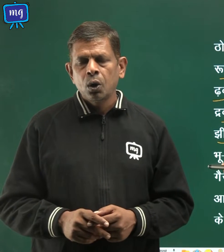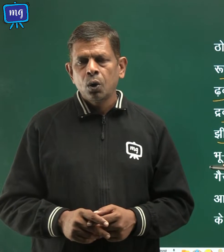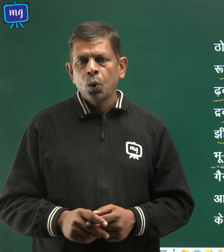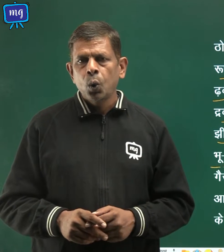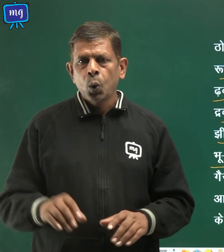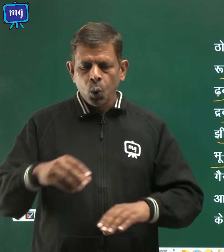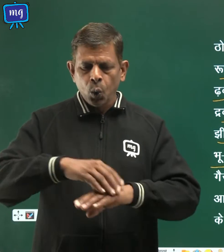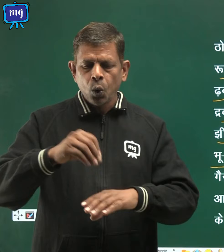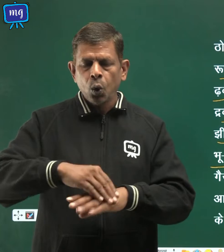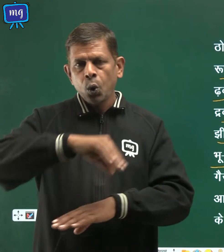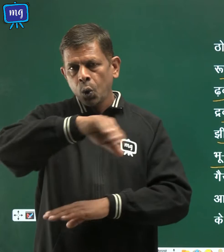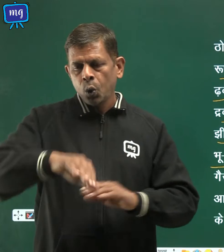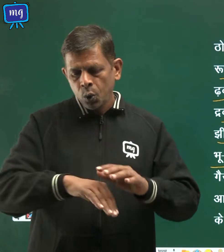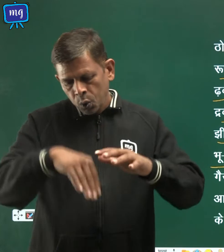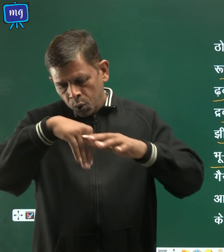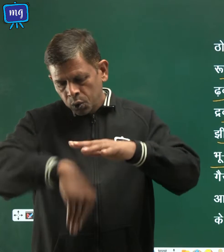भूतल के नीचे